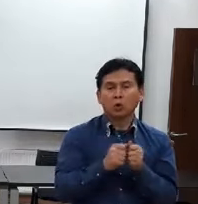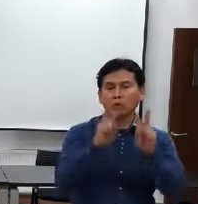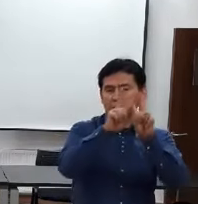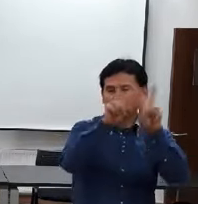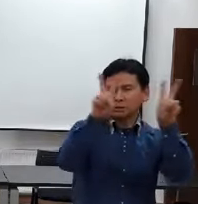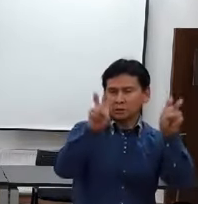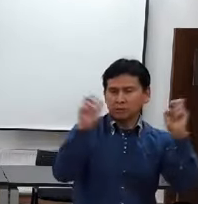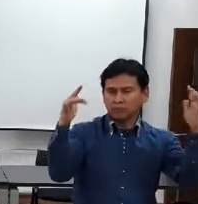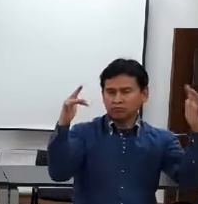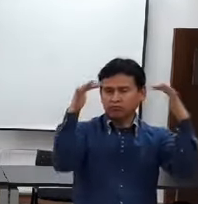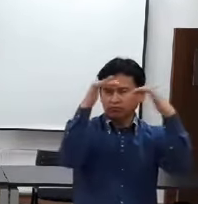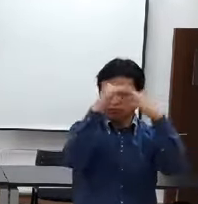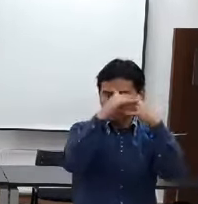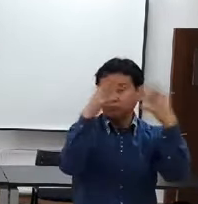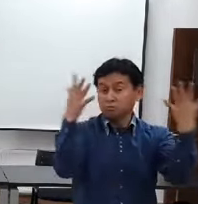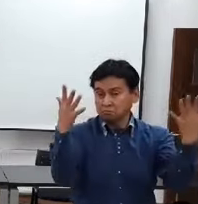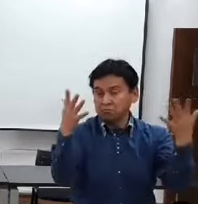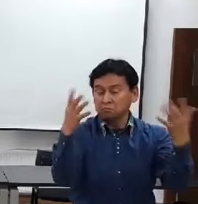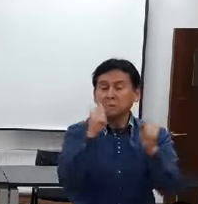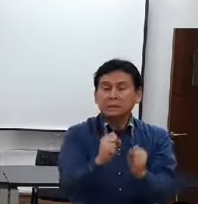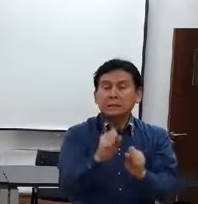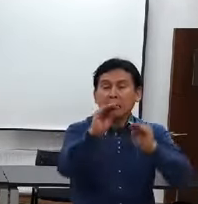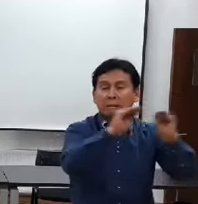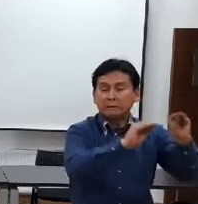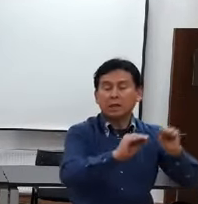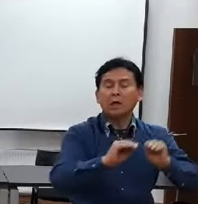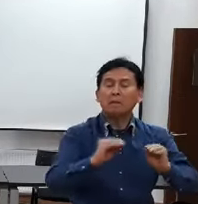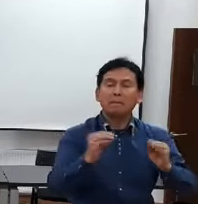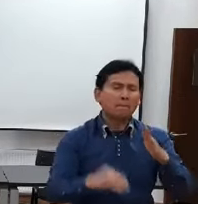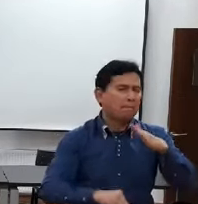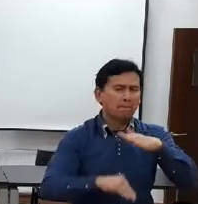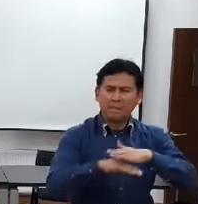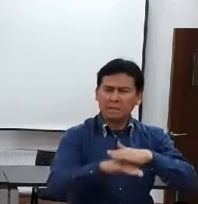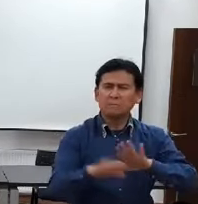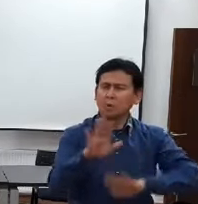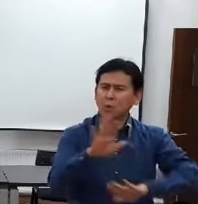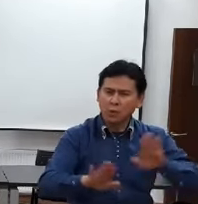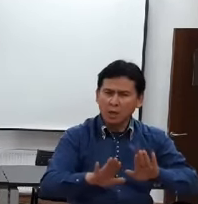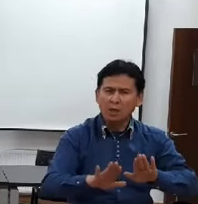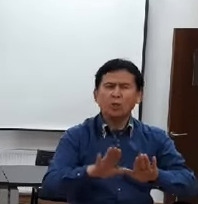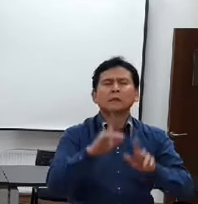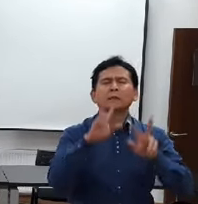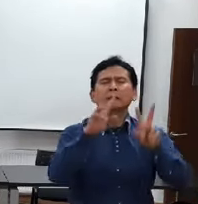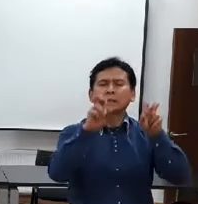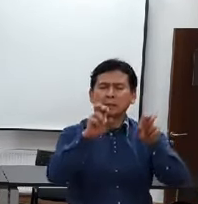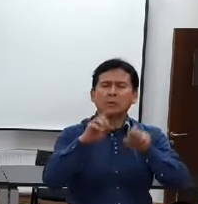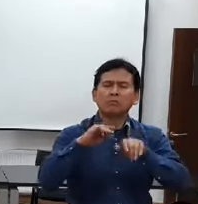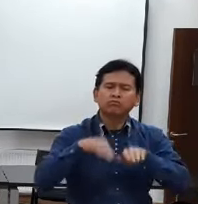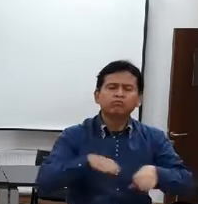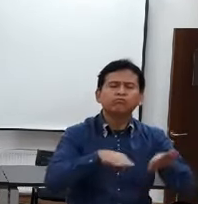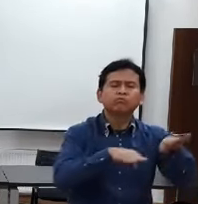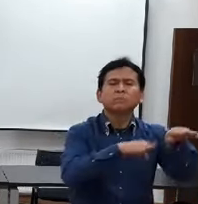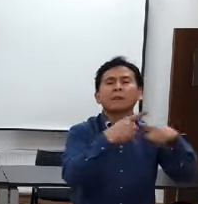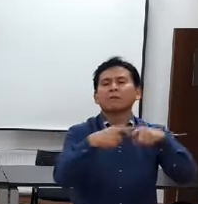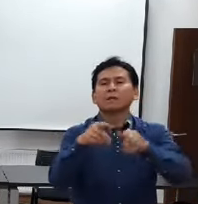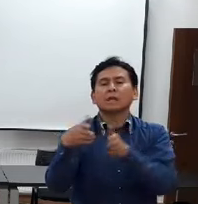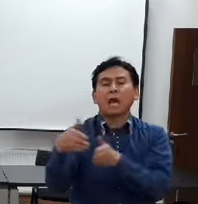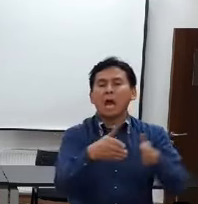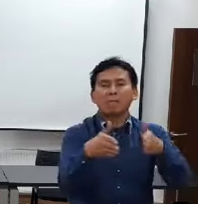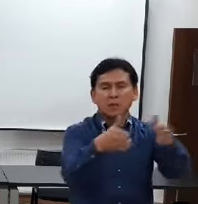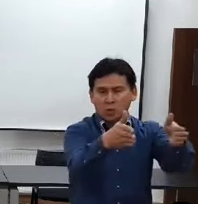vista meteorológico con un frente, por lo tanto, el llamado es tener la máxima cautela y precaución en los desplazamientos por las diferentes rutas,